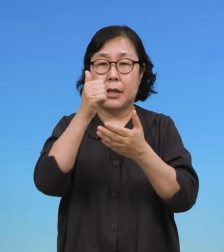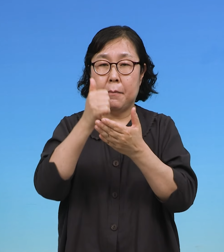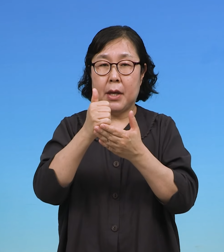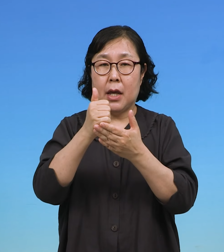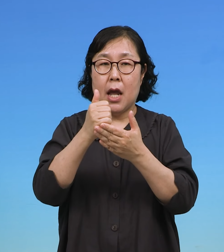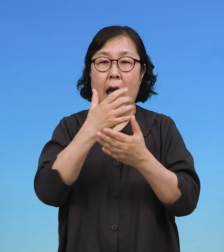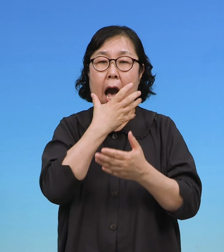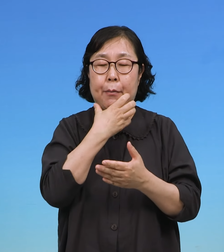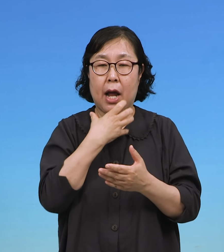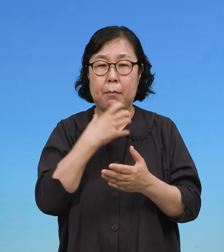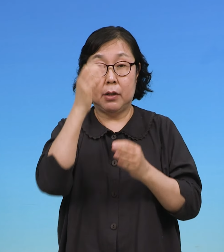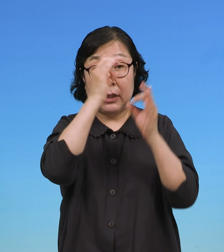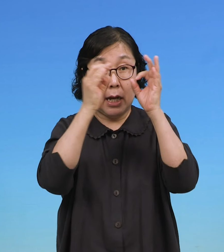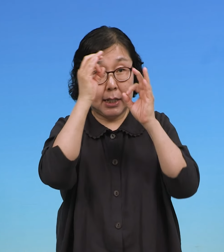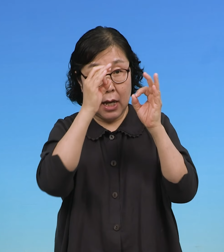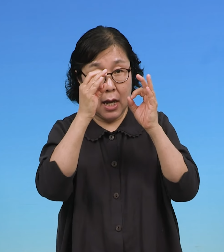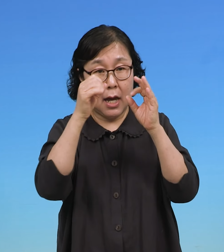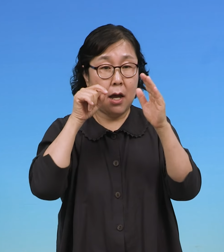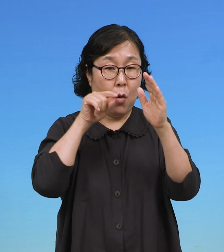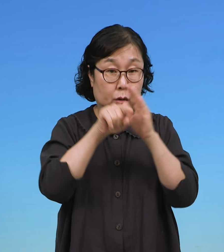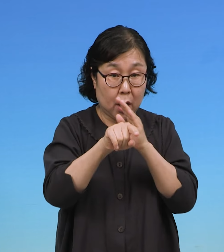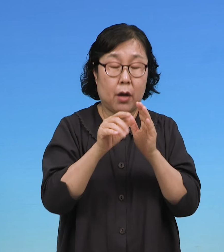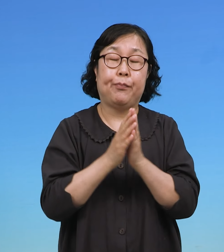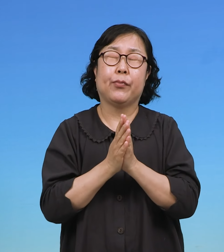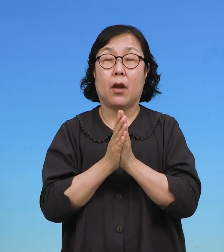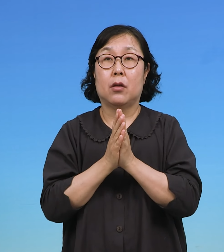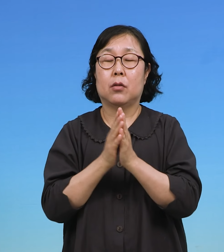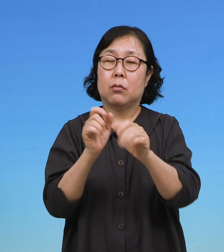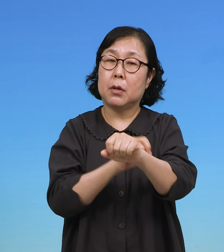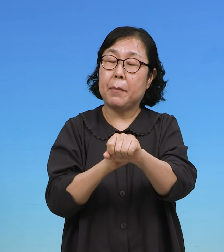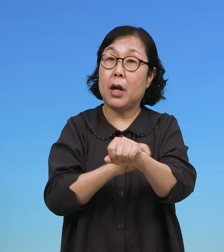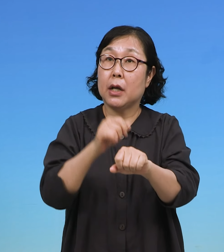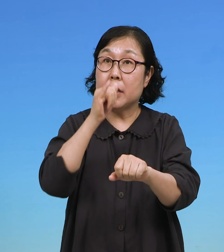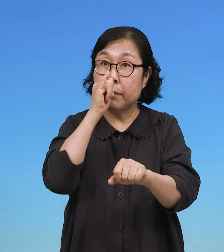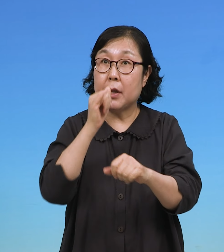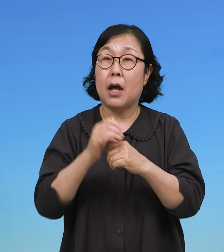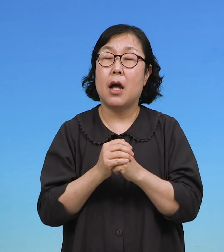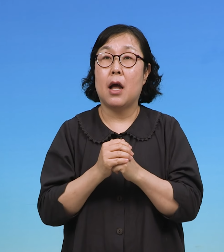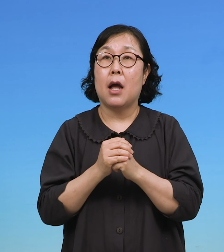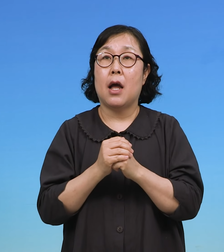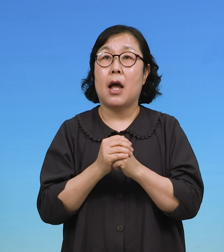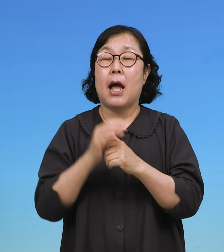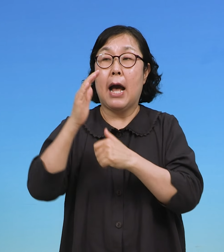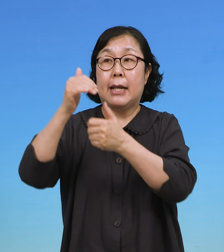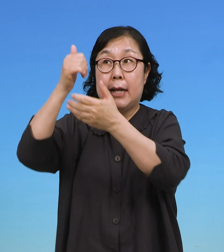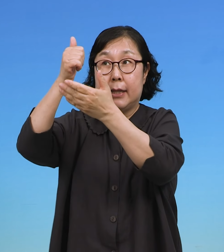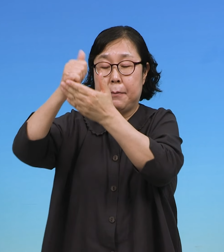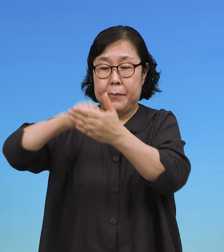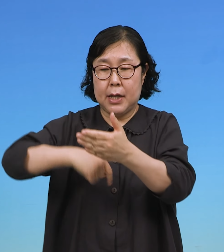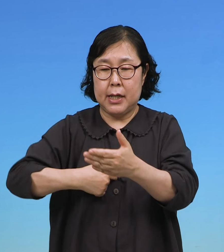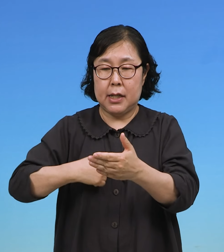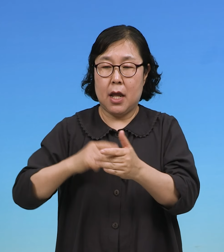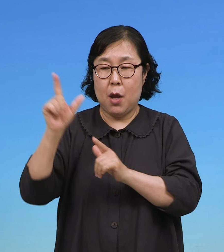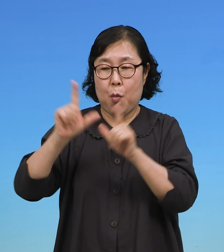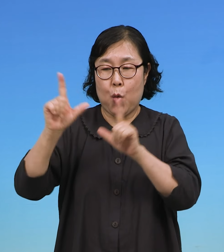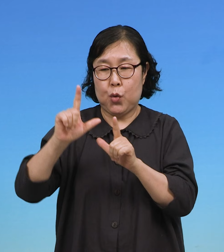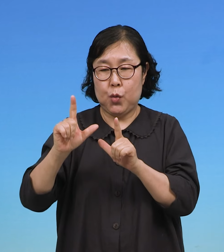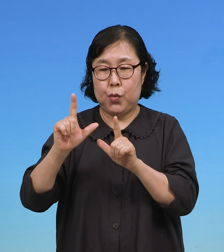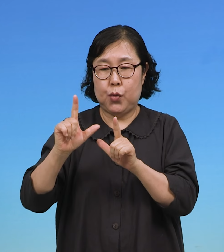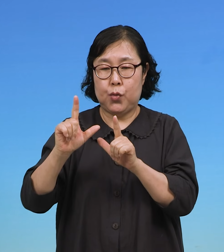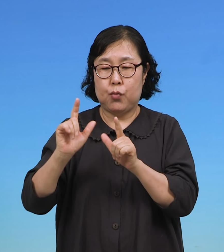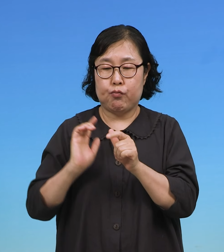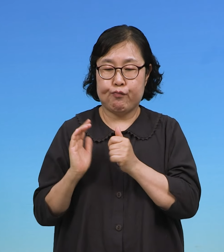본문에서 하나님께서 아브라함을 찾아주십니다. 그런데 굉장히 특이한 게 하나님께서 당신의 모습은